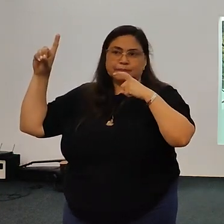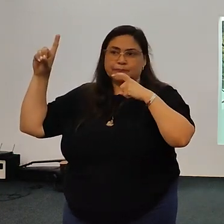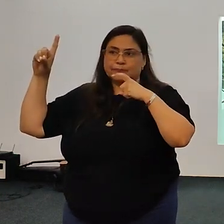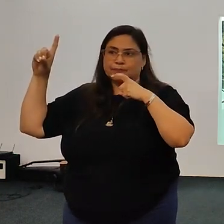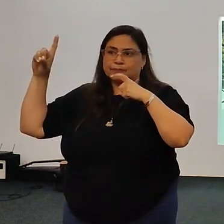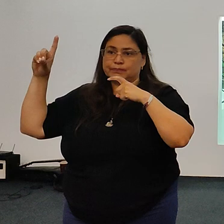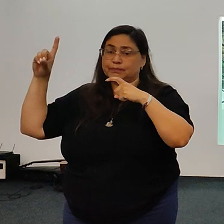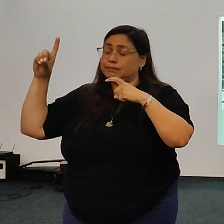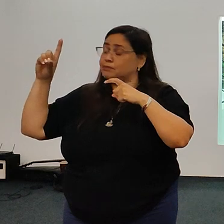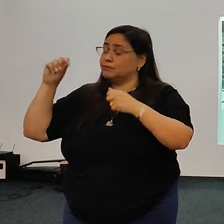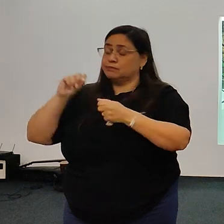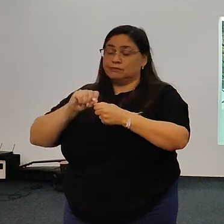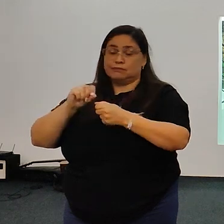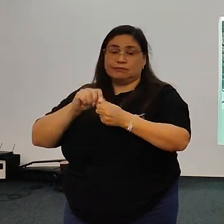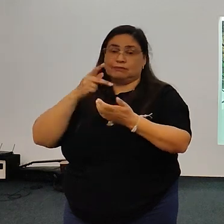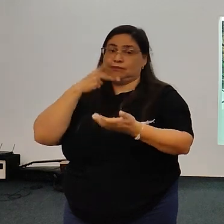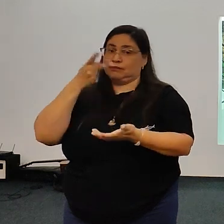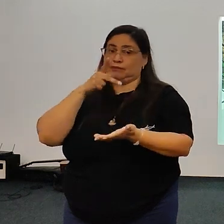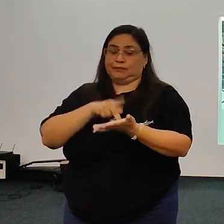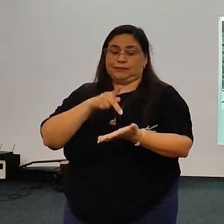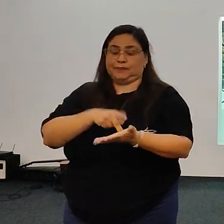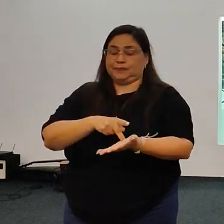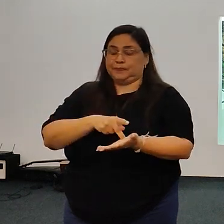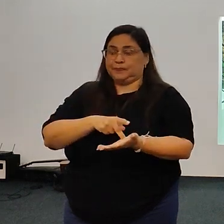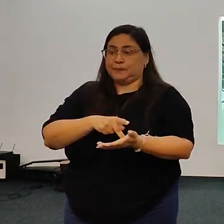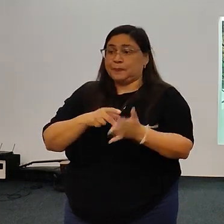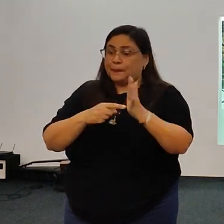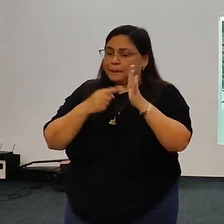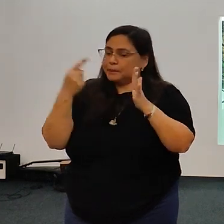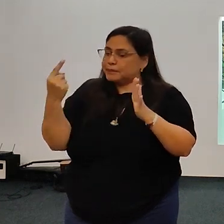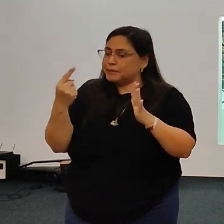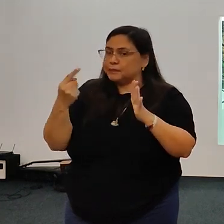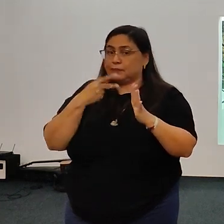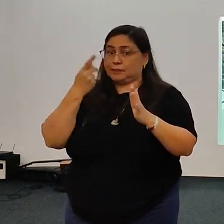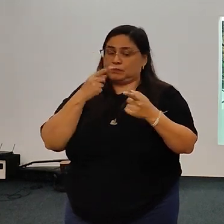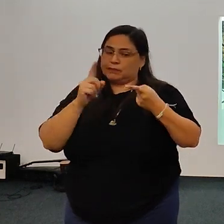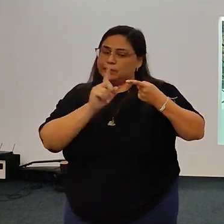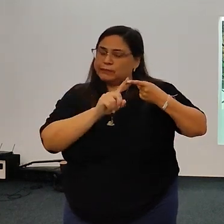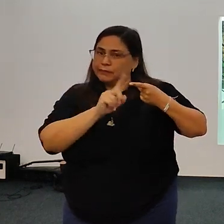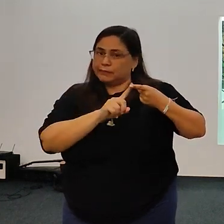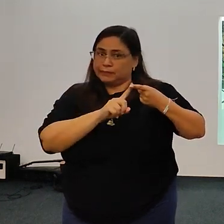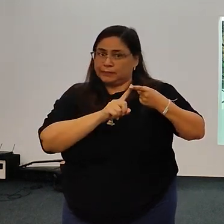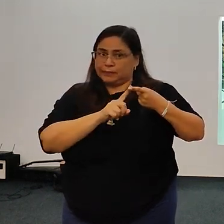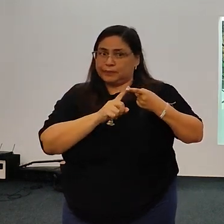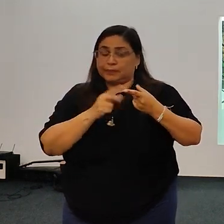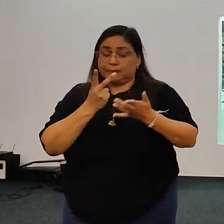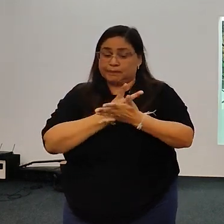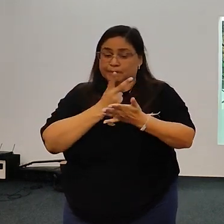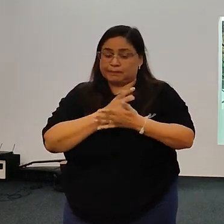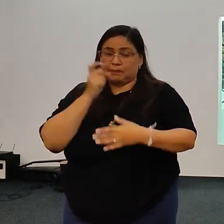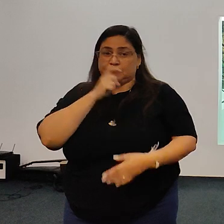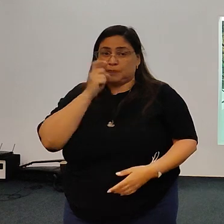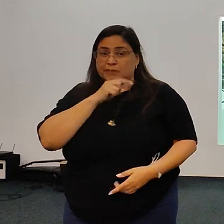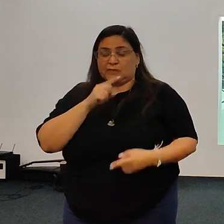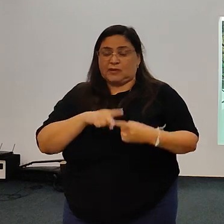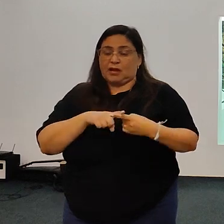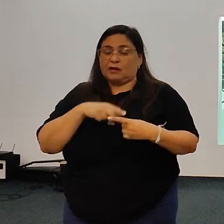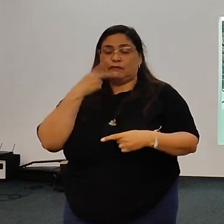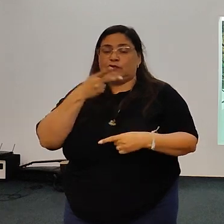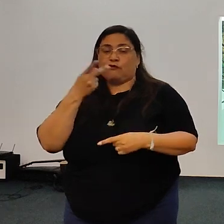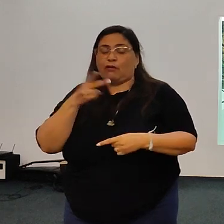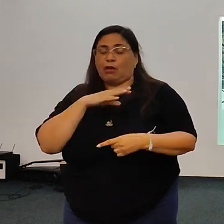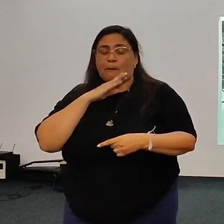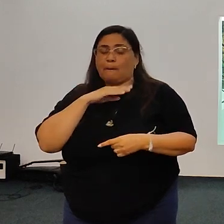e não praticamos a verdade. Então, primeiro ele combate a primeira heresia, dizendo, olha, esse papo que vocês estão